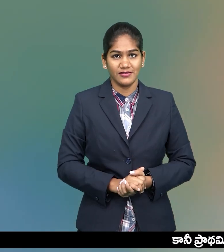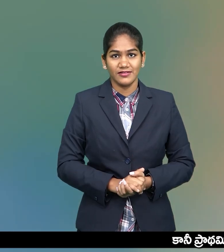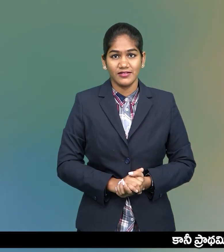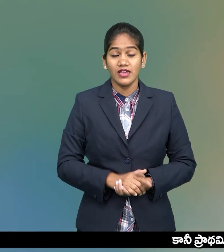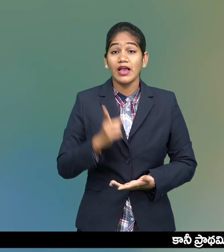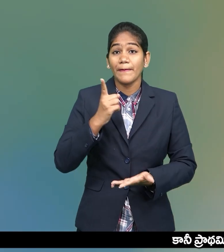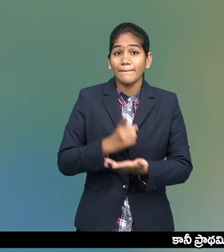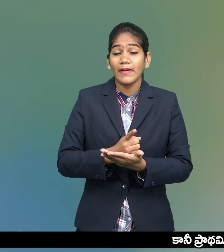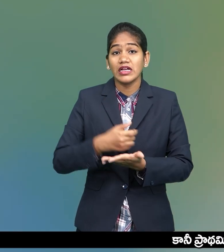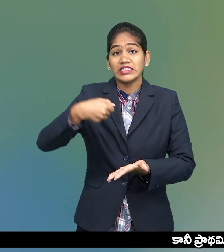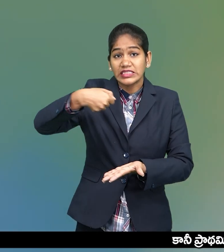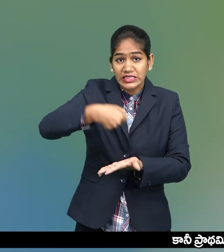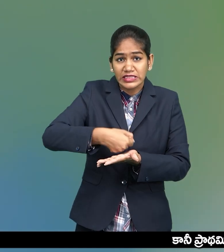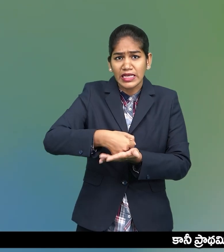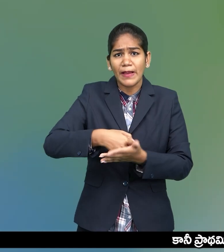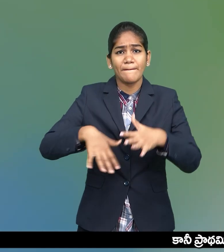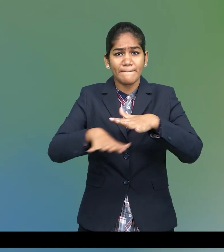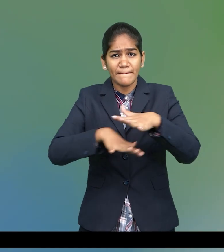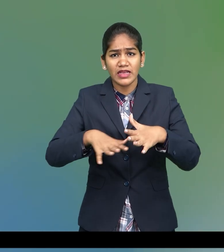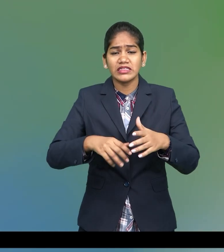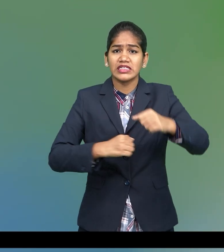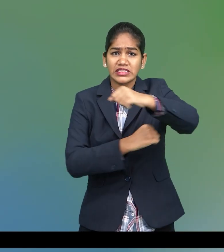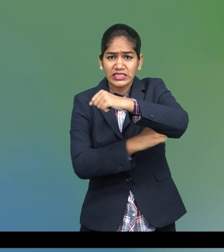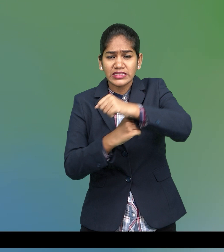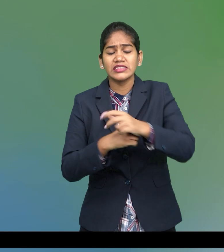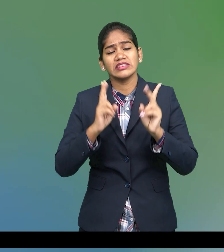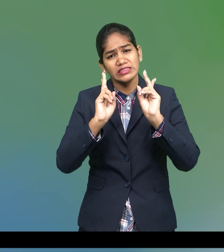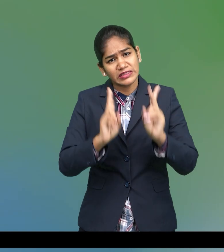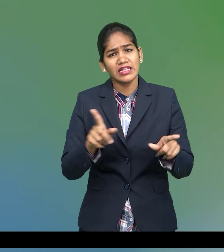కాని ప్రాథమిక నమూనా మిగిలి ఉంది. అదే